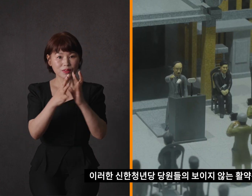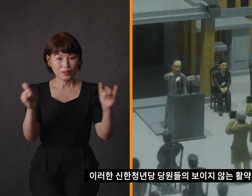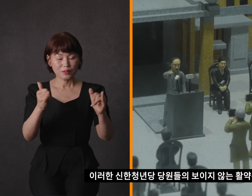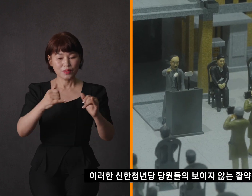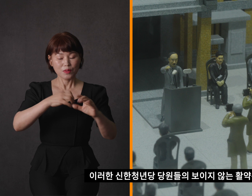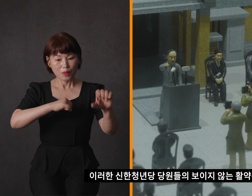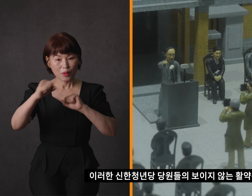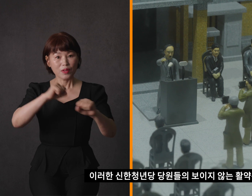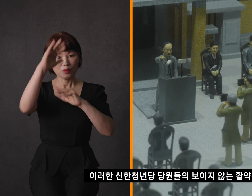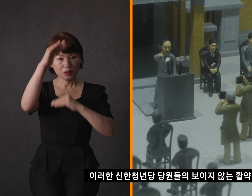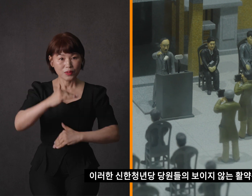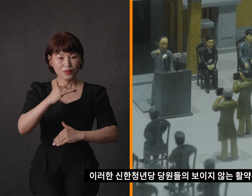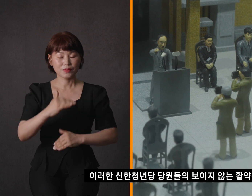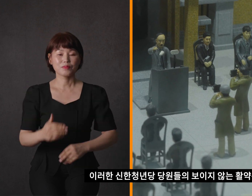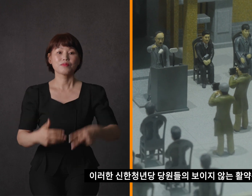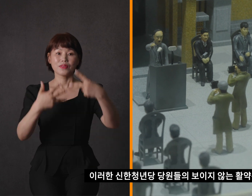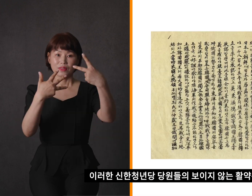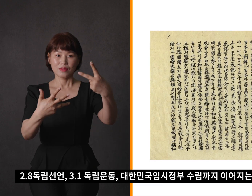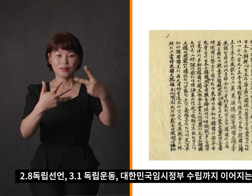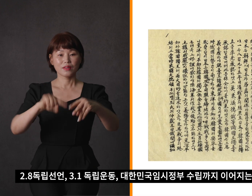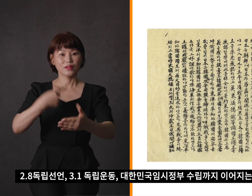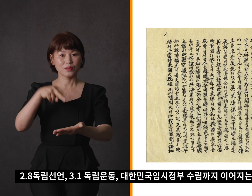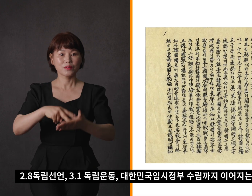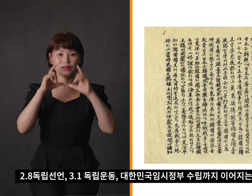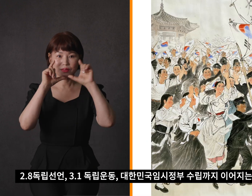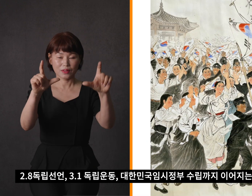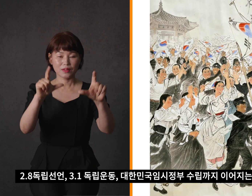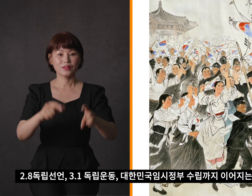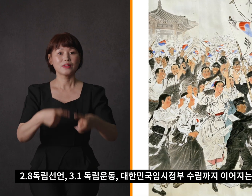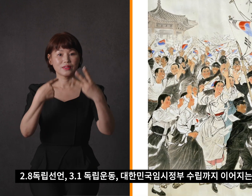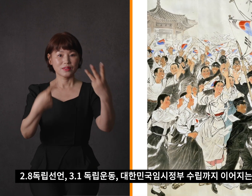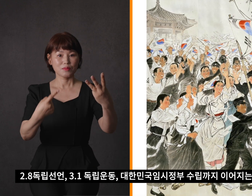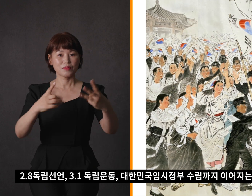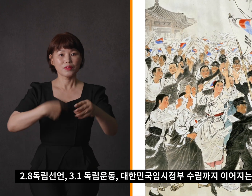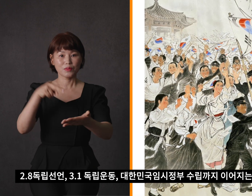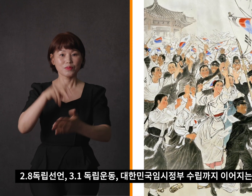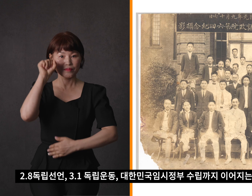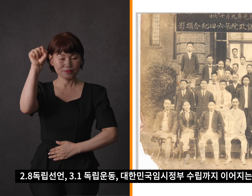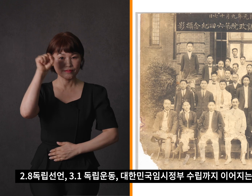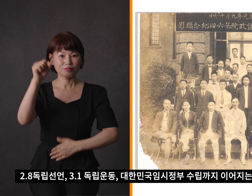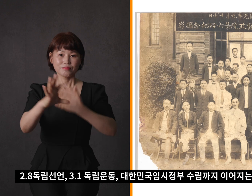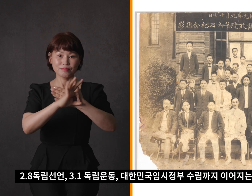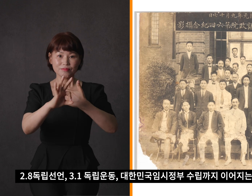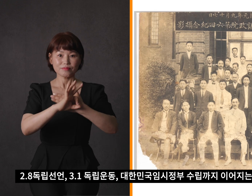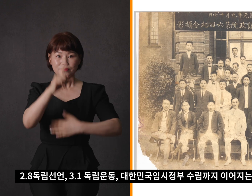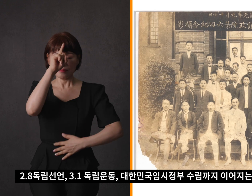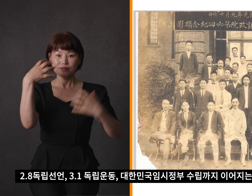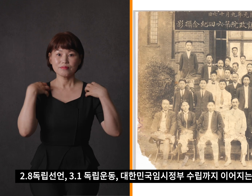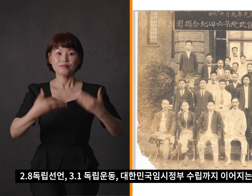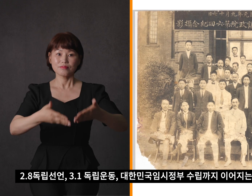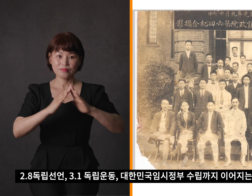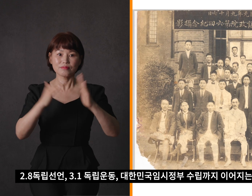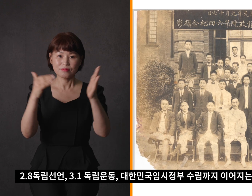이러한 신한청년당 당원들의 보이지 않는 활약은 28 독립선언, 3.1 독립운동, 대한민국